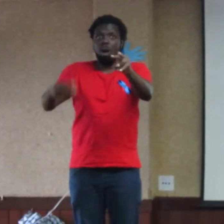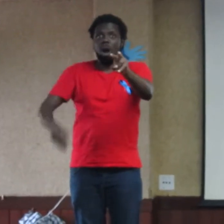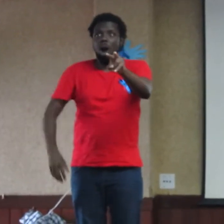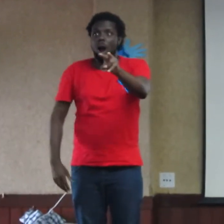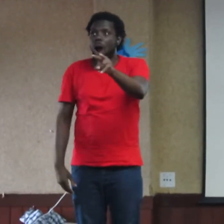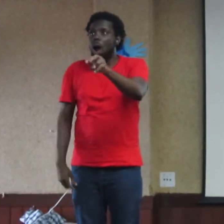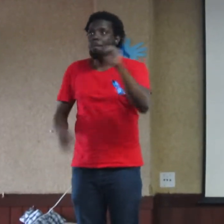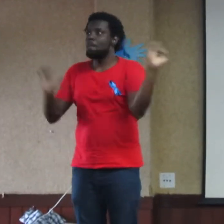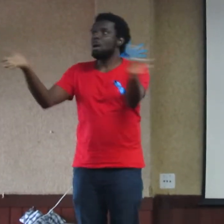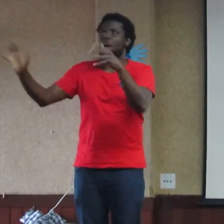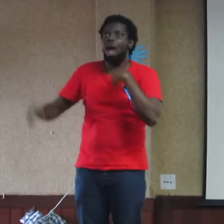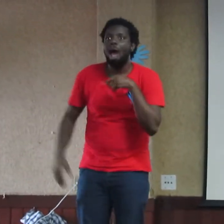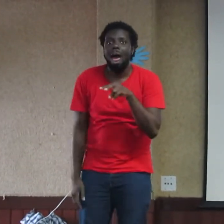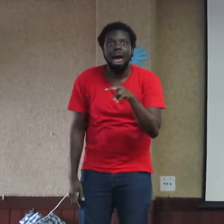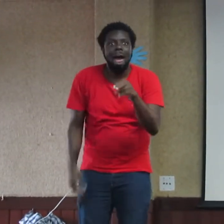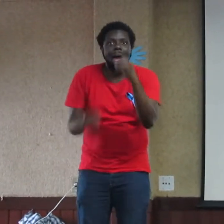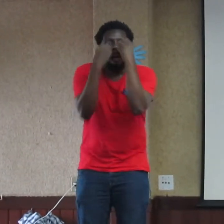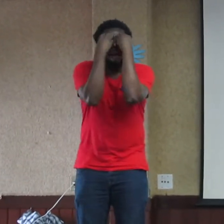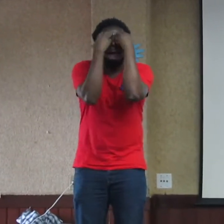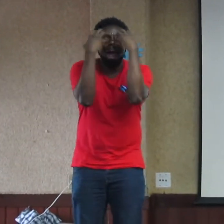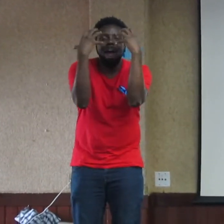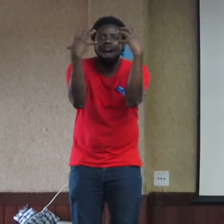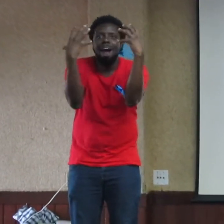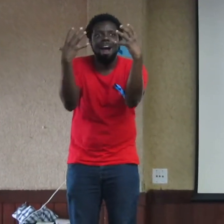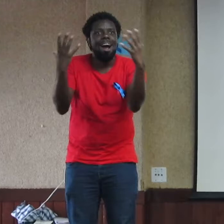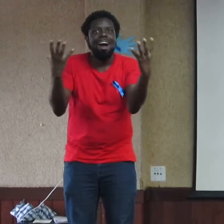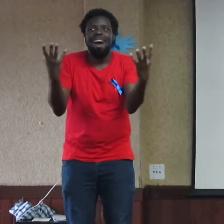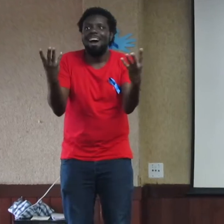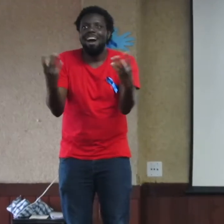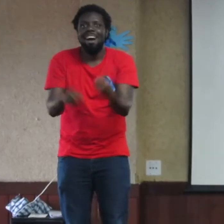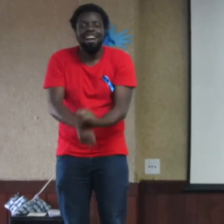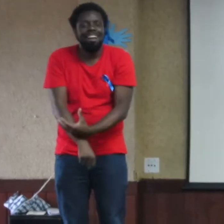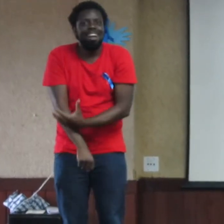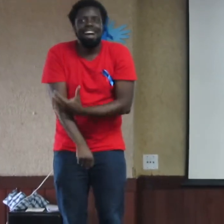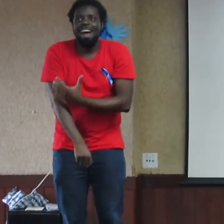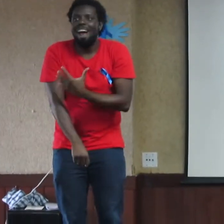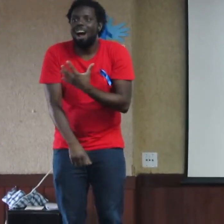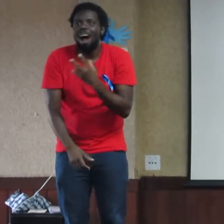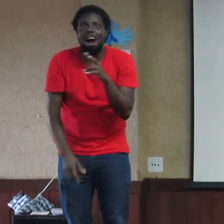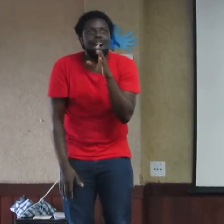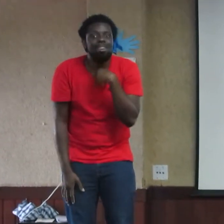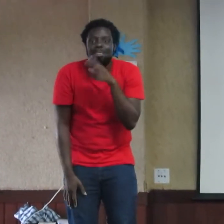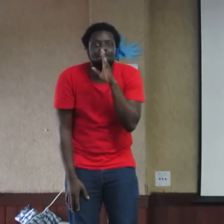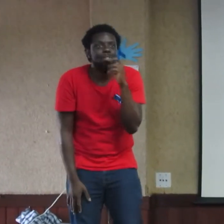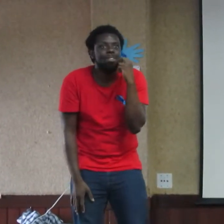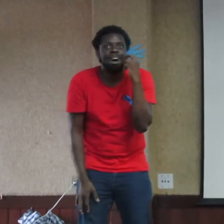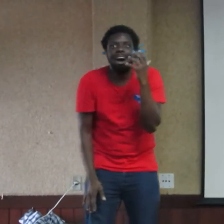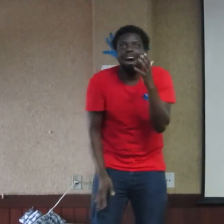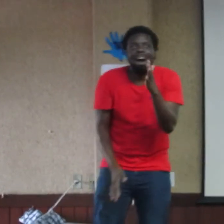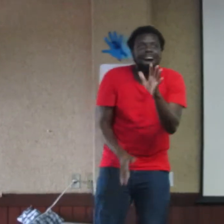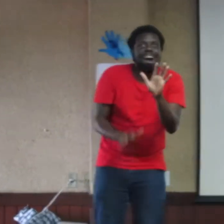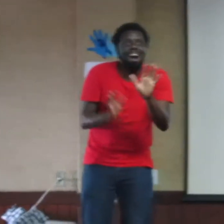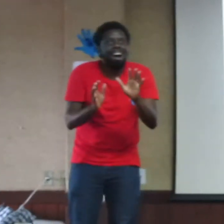via ouvintes. Quando eu cheguei na escola Wilson Lins, eu fiquei assim deslumbrado em ver tantos surdos usando a